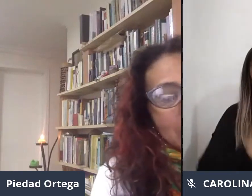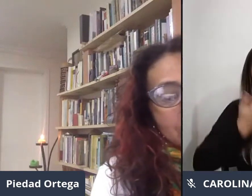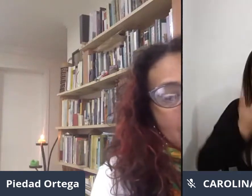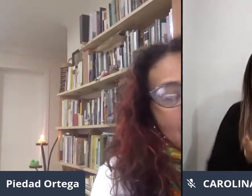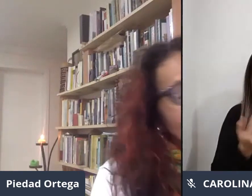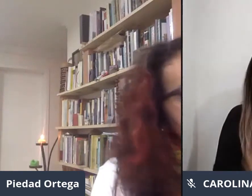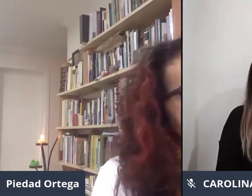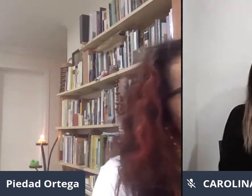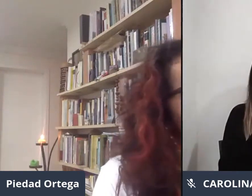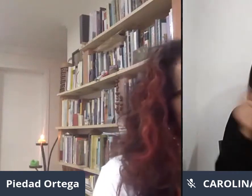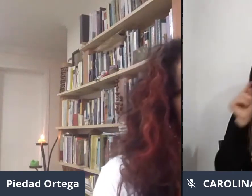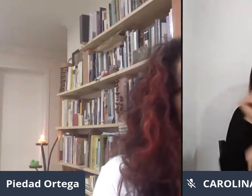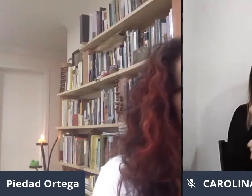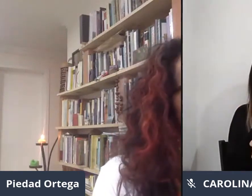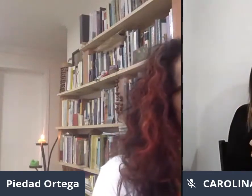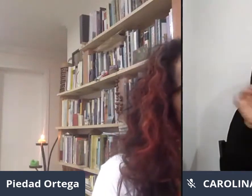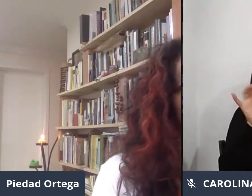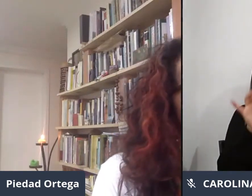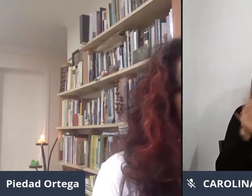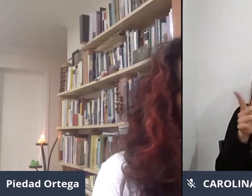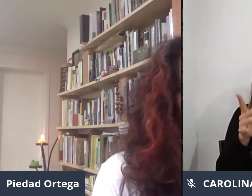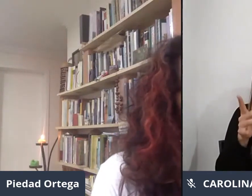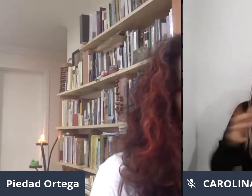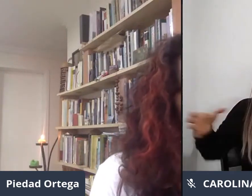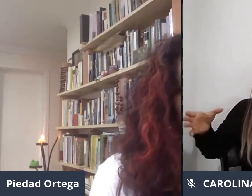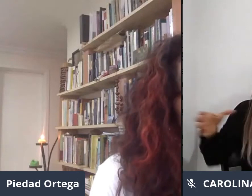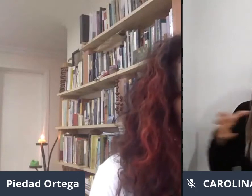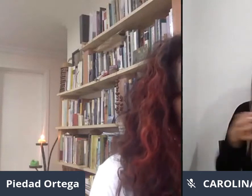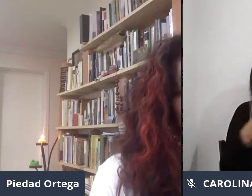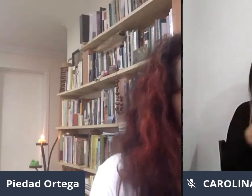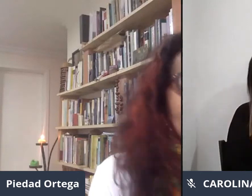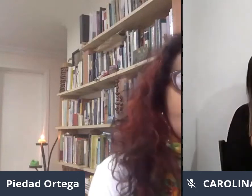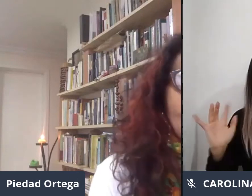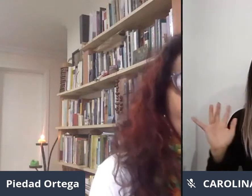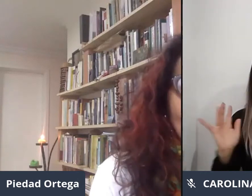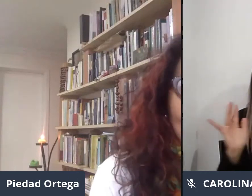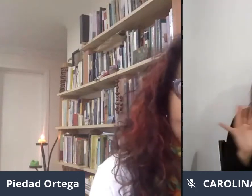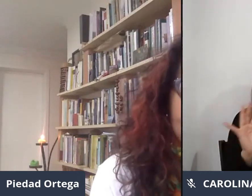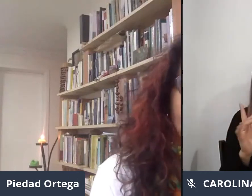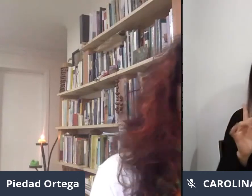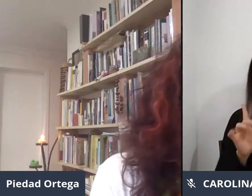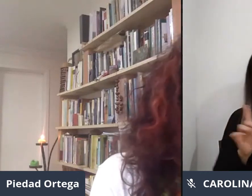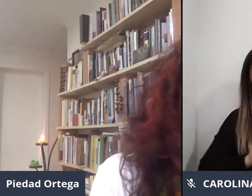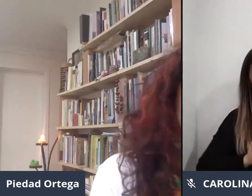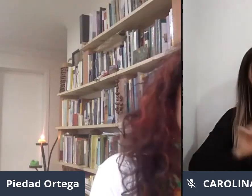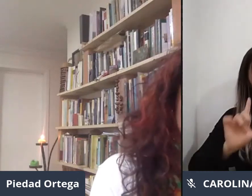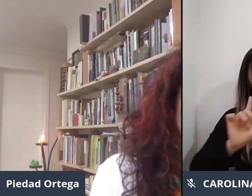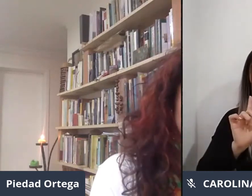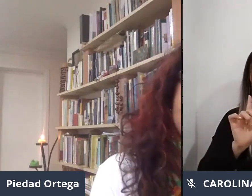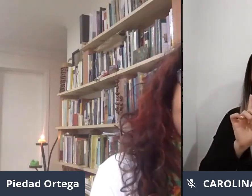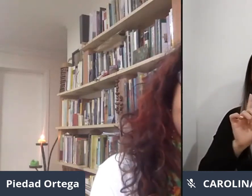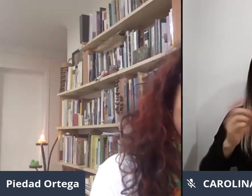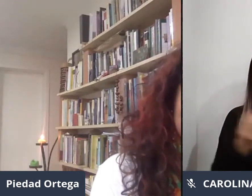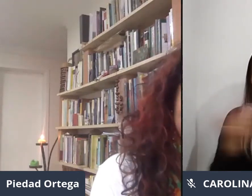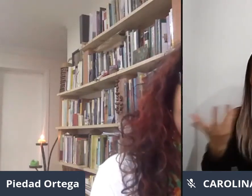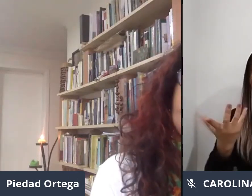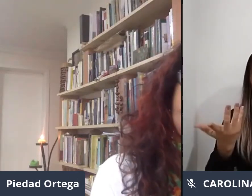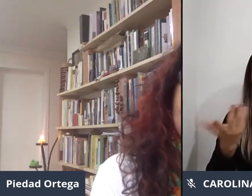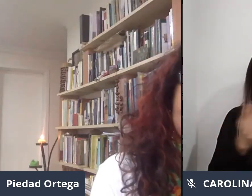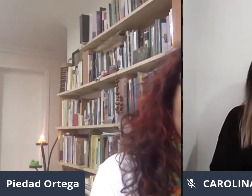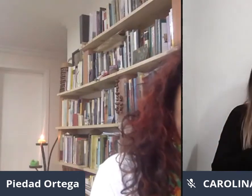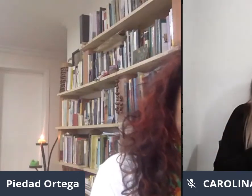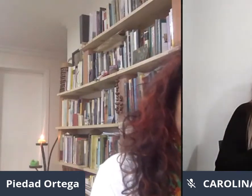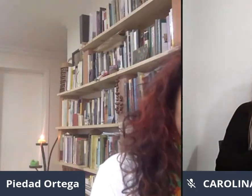dicen los líderes populares, hacer juntanzas con los colectivos, con las redes de